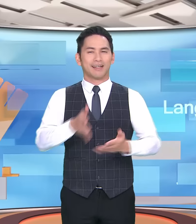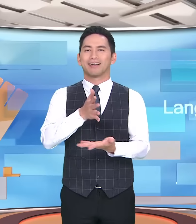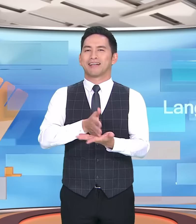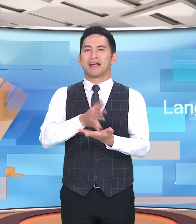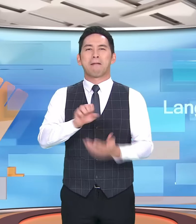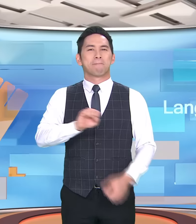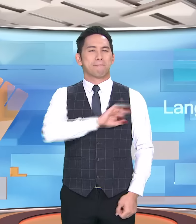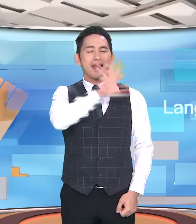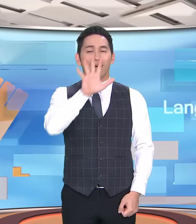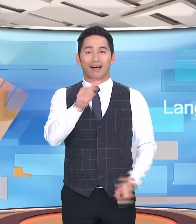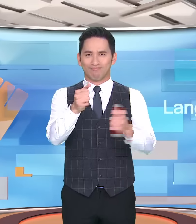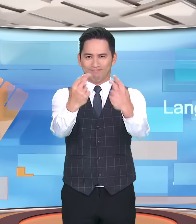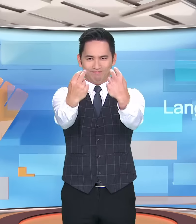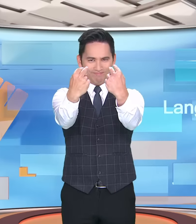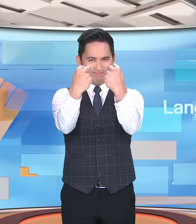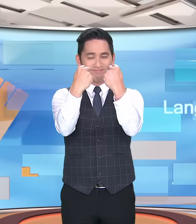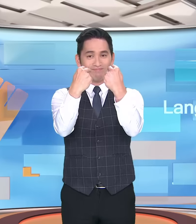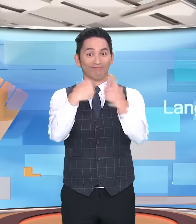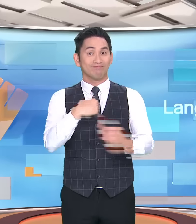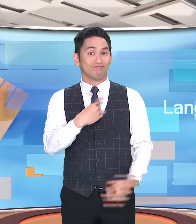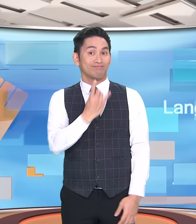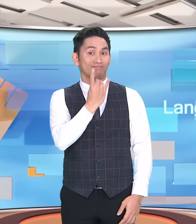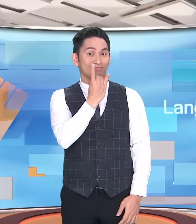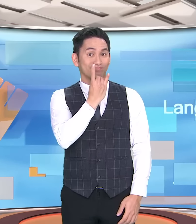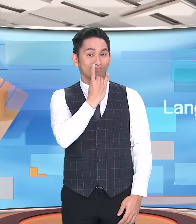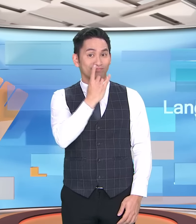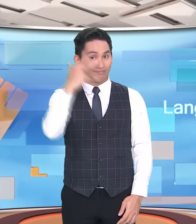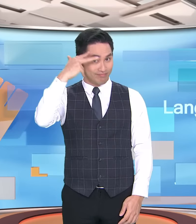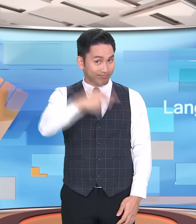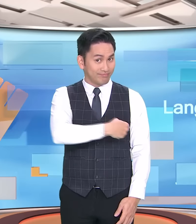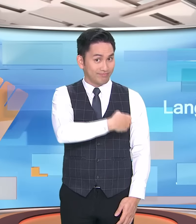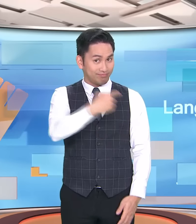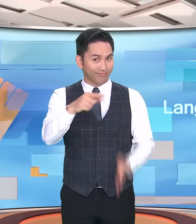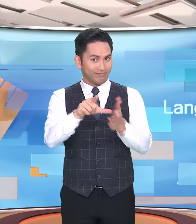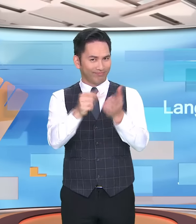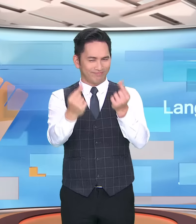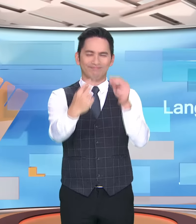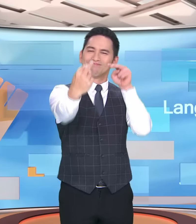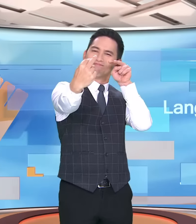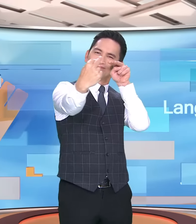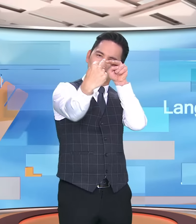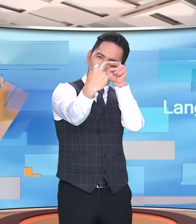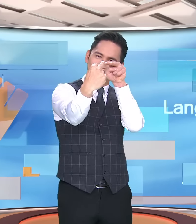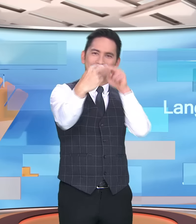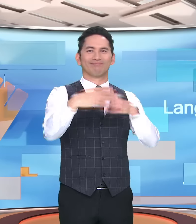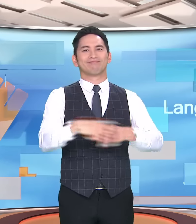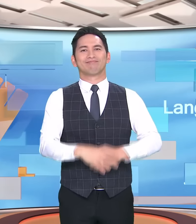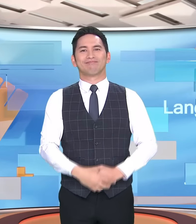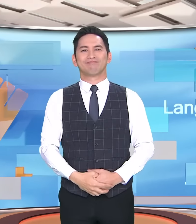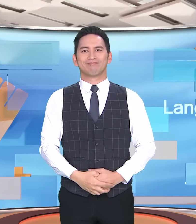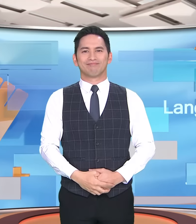感谢您收看这一节的公视手语新闻，我是牛宣文，下周一同一时间再会。